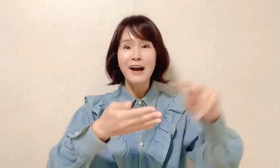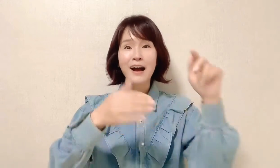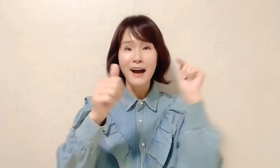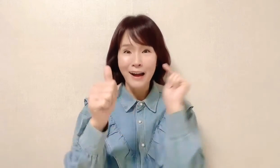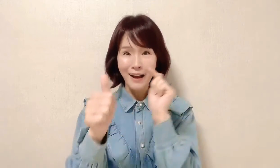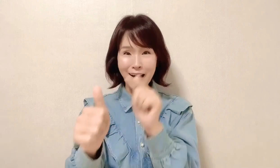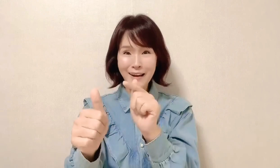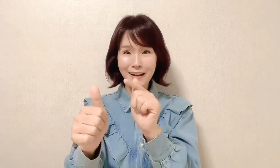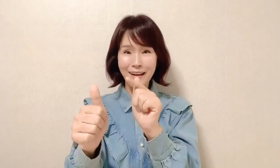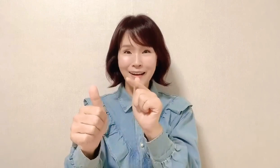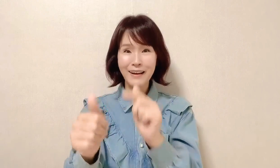찬양하라,